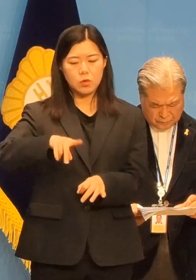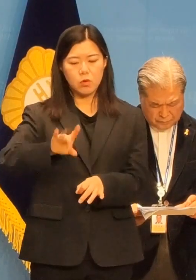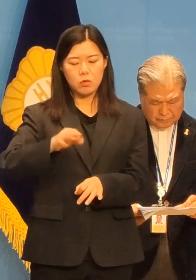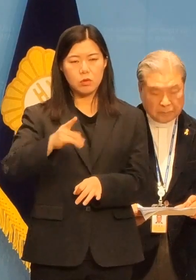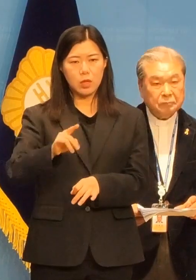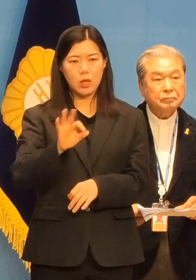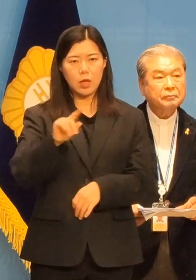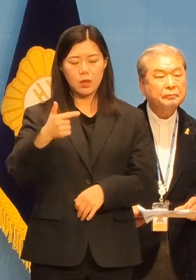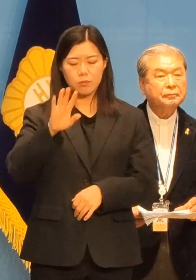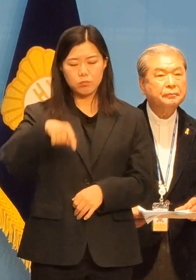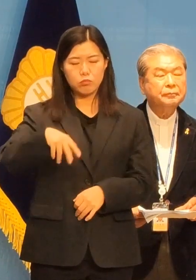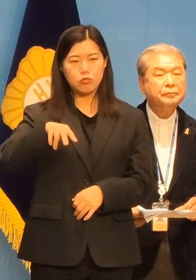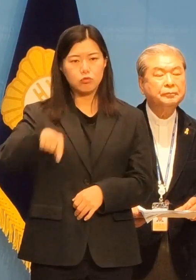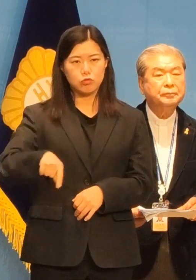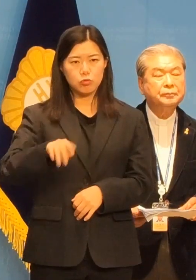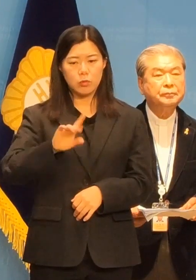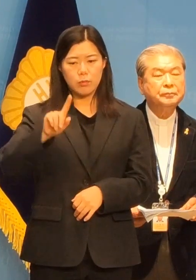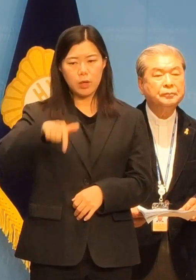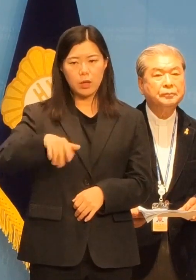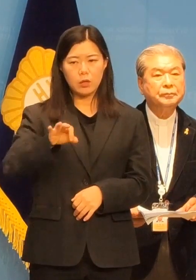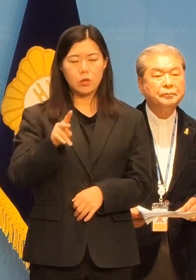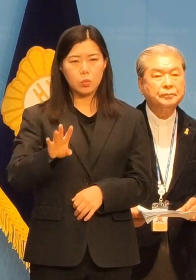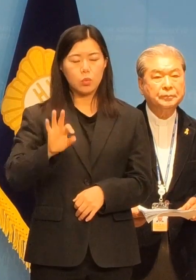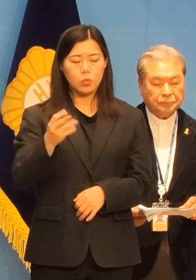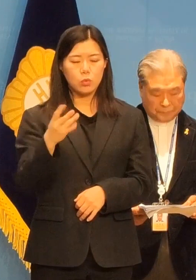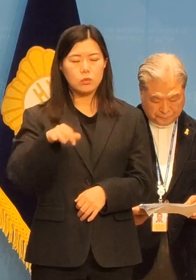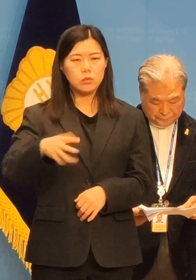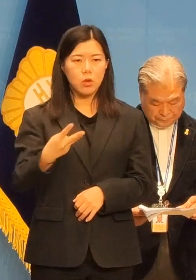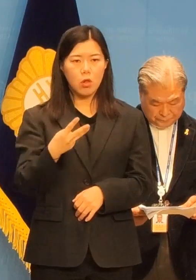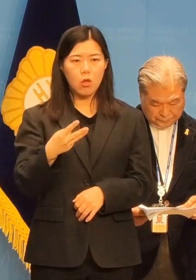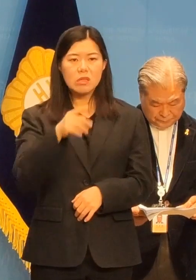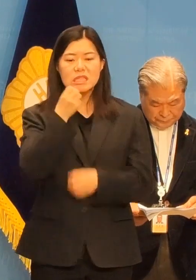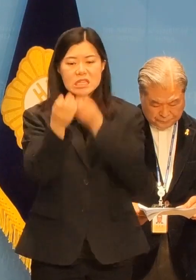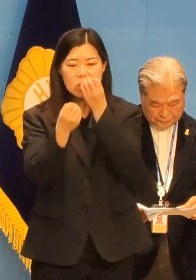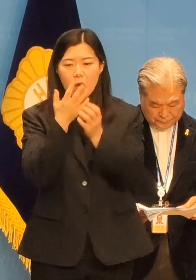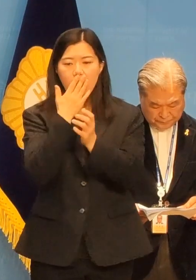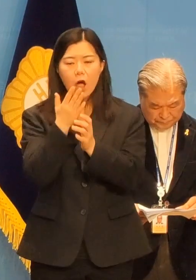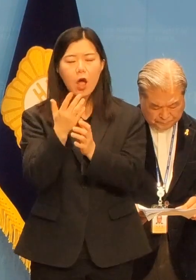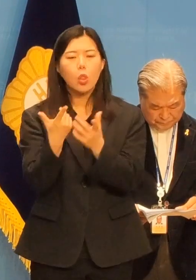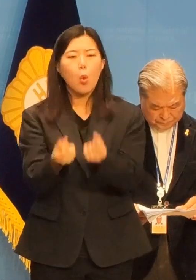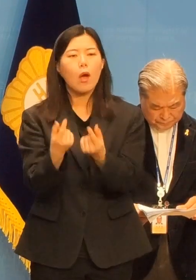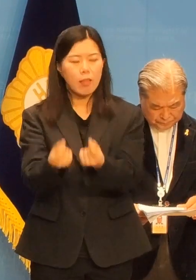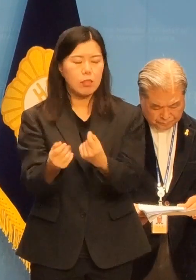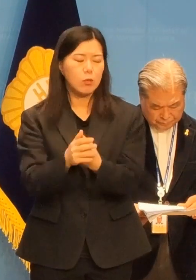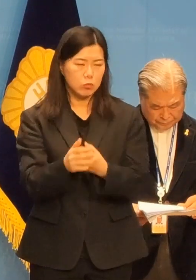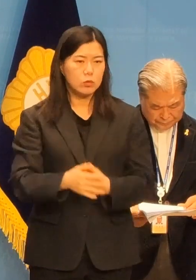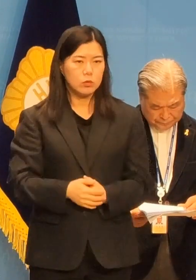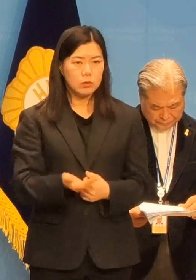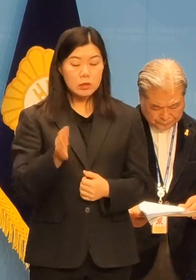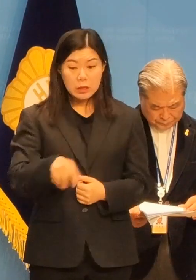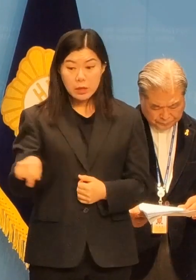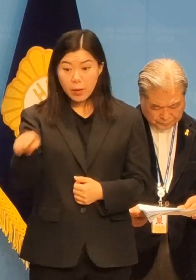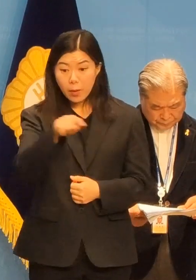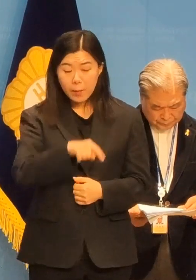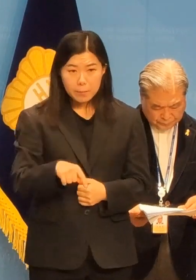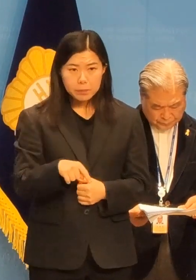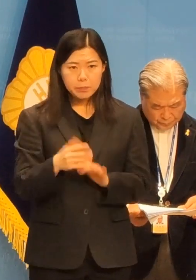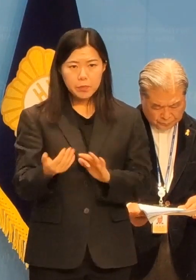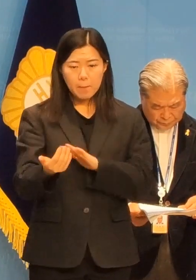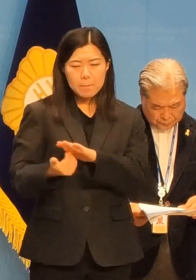안부수, 방용철의 진술이 일치한다는 것이었습니다. 그러나 이들의 진술이